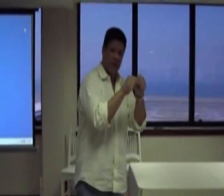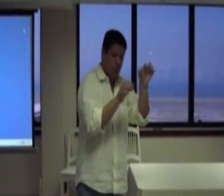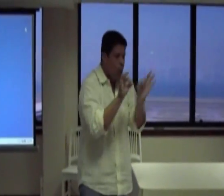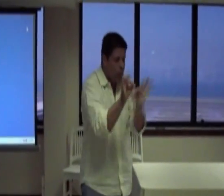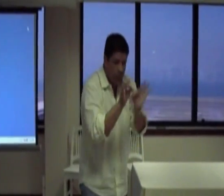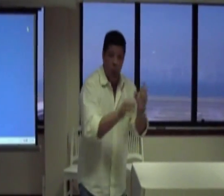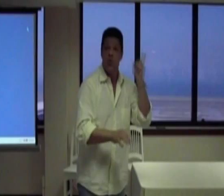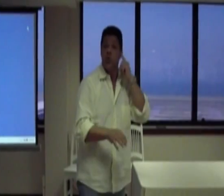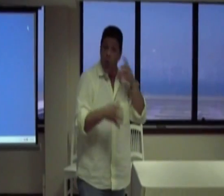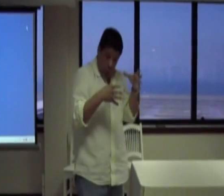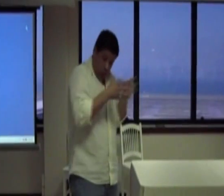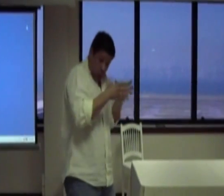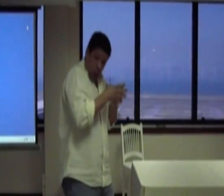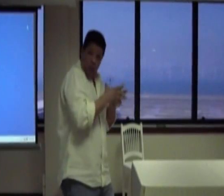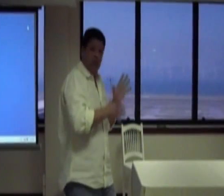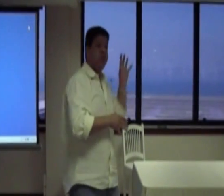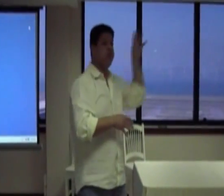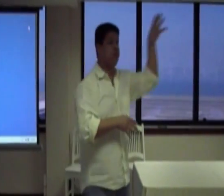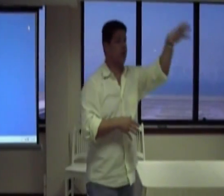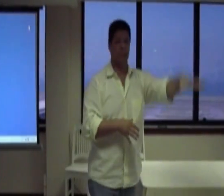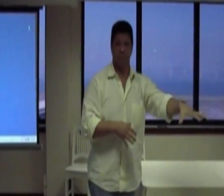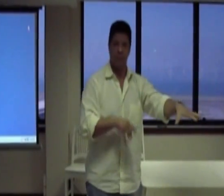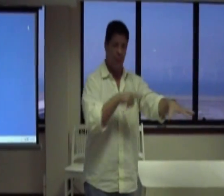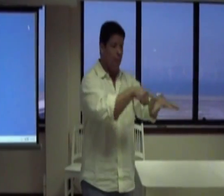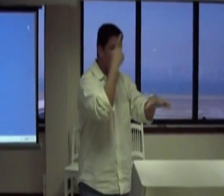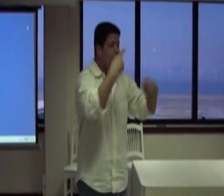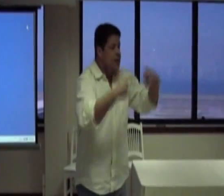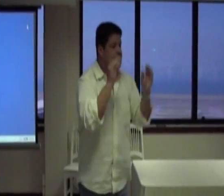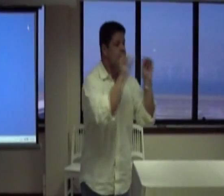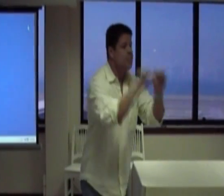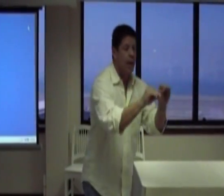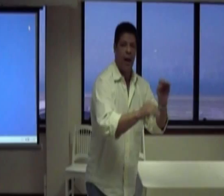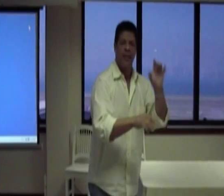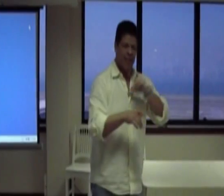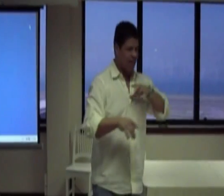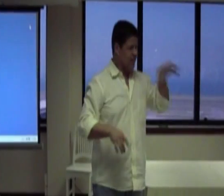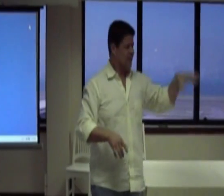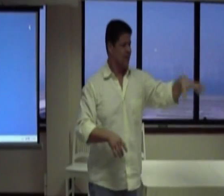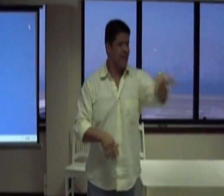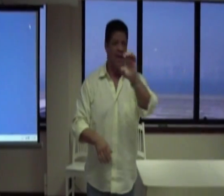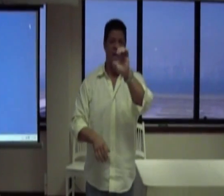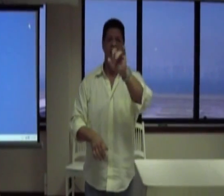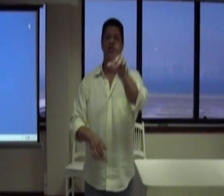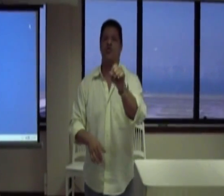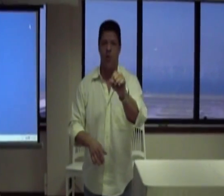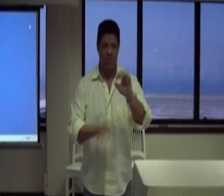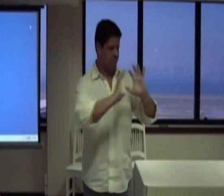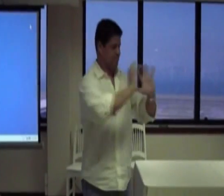a sua esfera, e vem a esfera estadual, a esfera nacional. E aí a gente pensa, né? O surdo, como é que seria